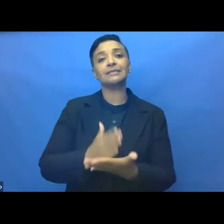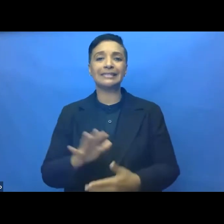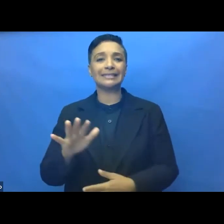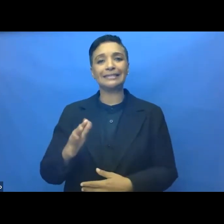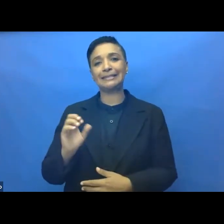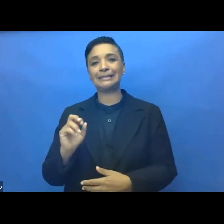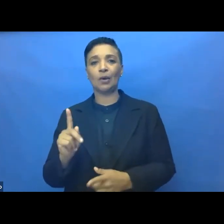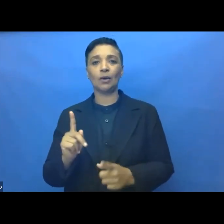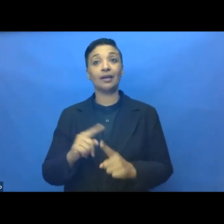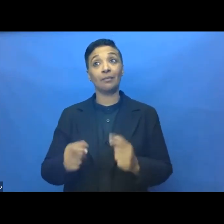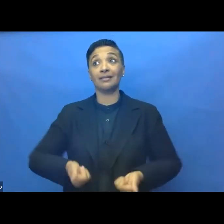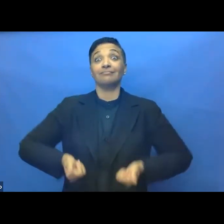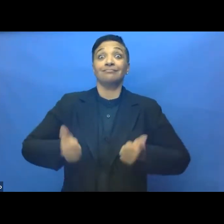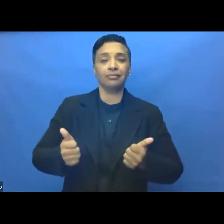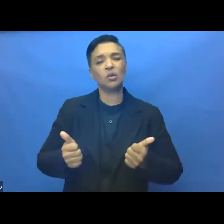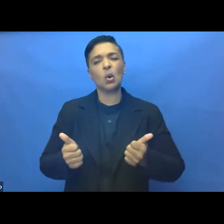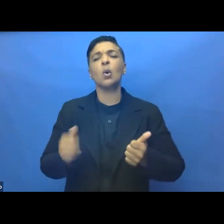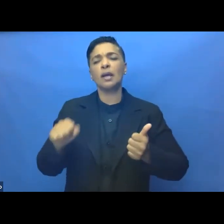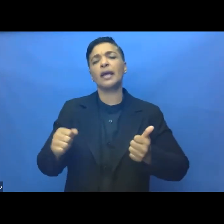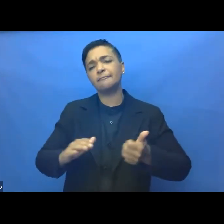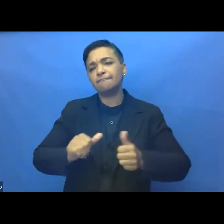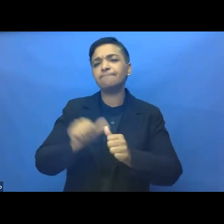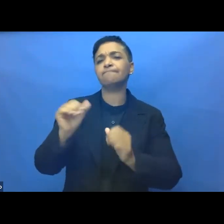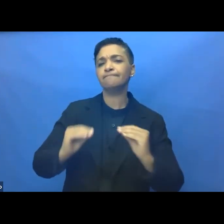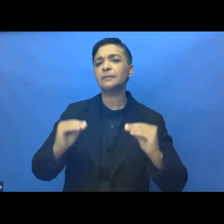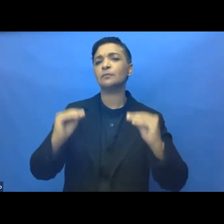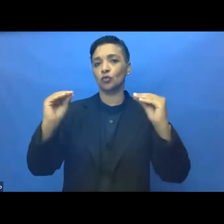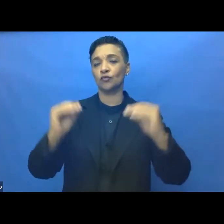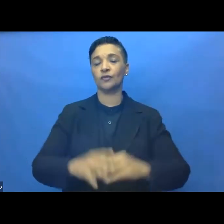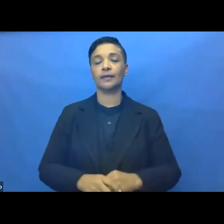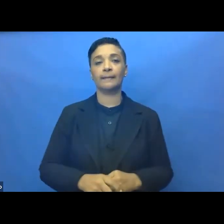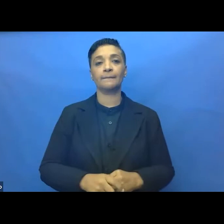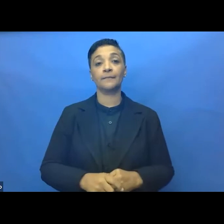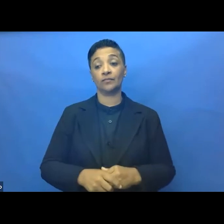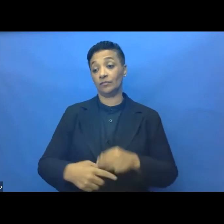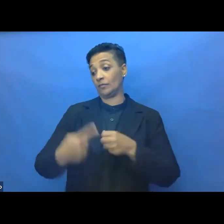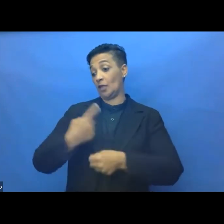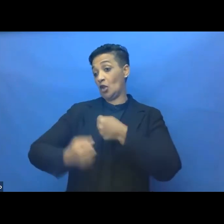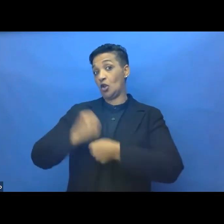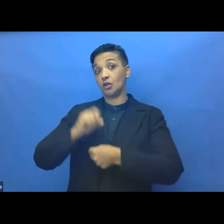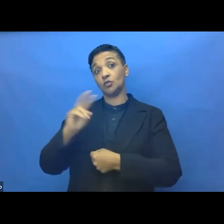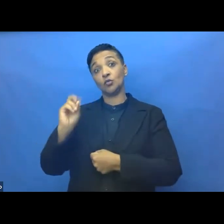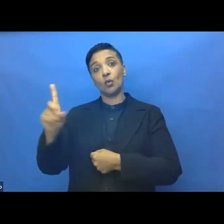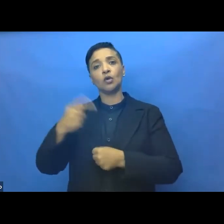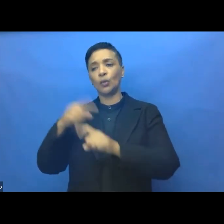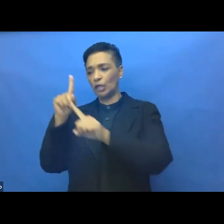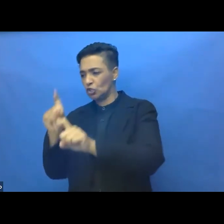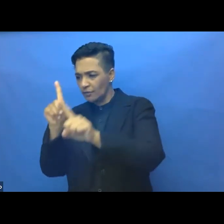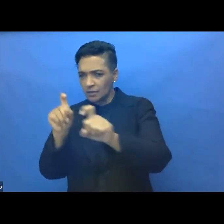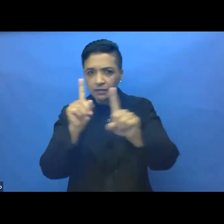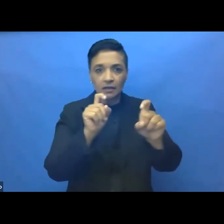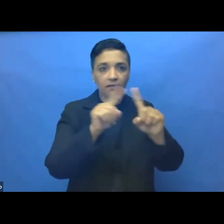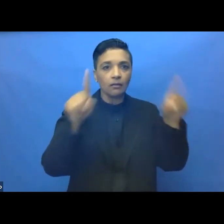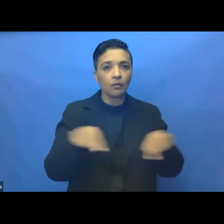événement présentiel, hybride ou virtuel. Ce que nous avons fait l'année dernière, c'est que nous